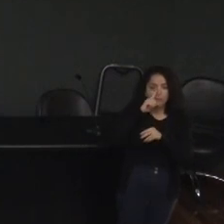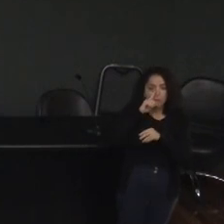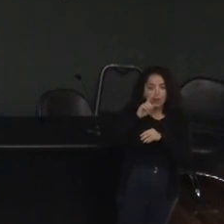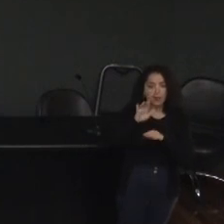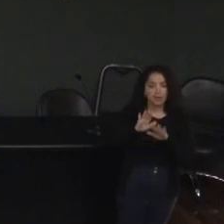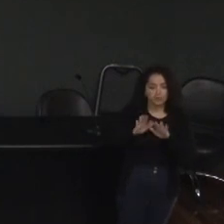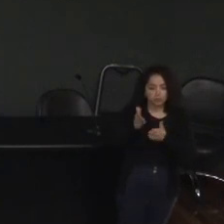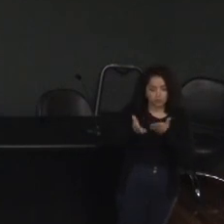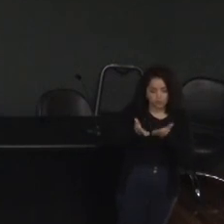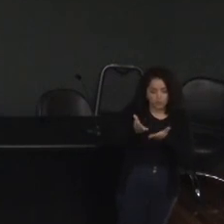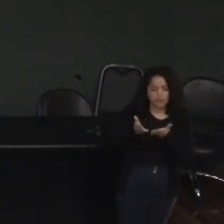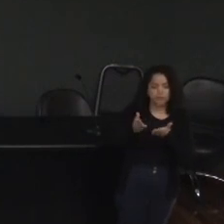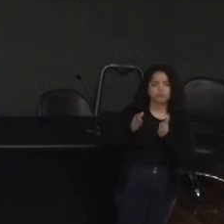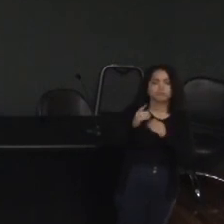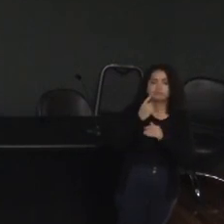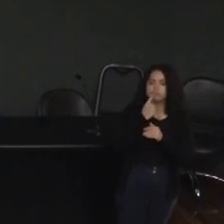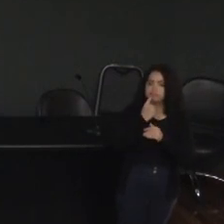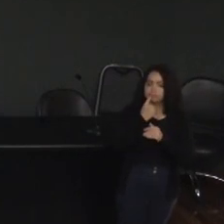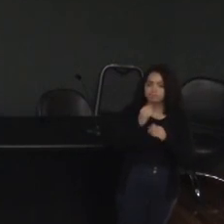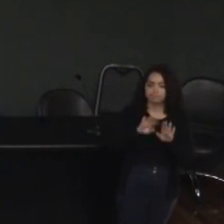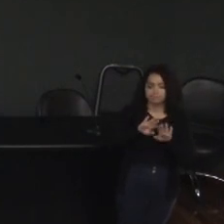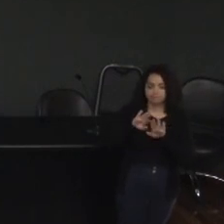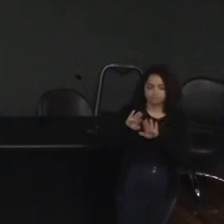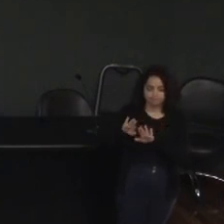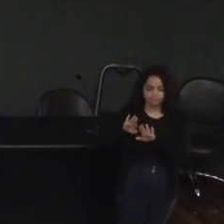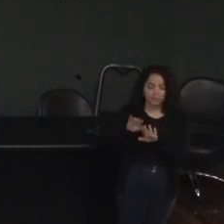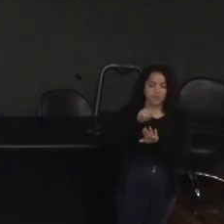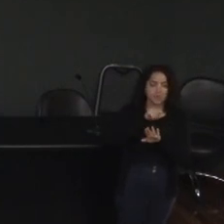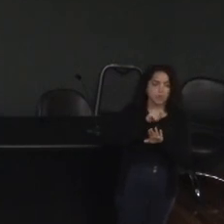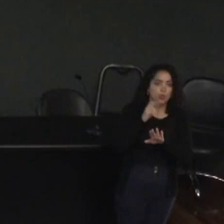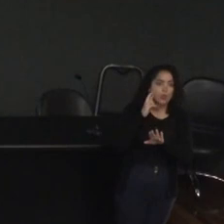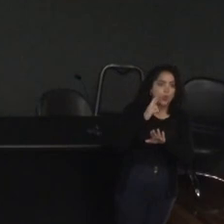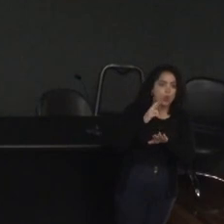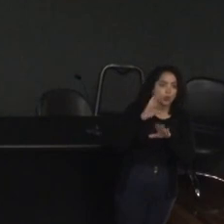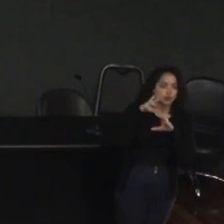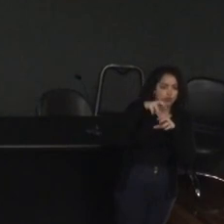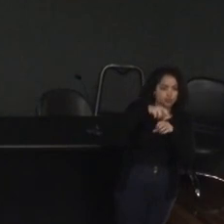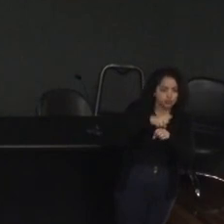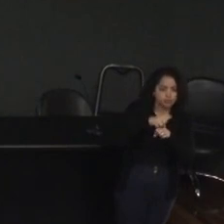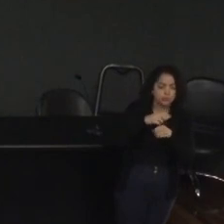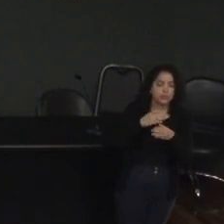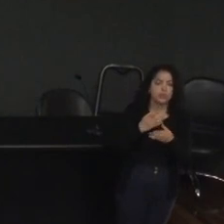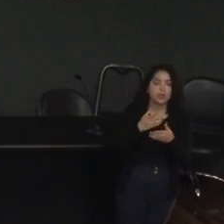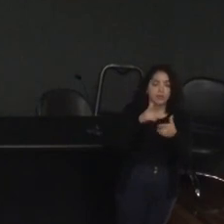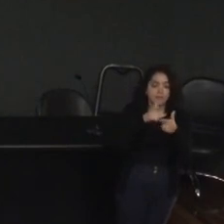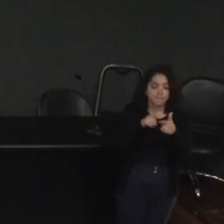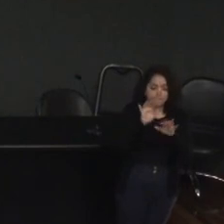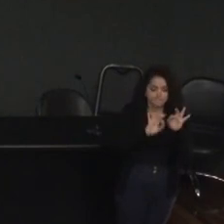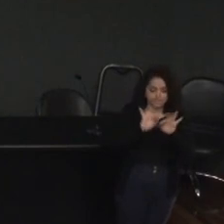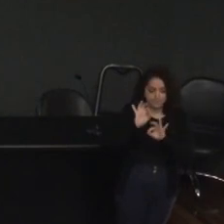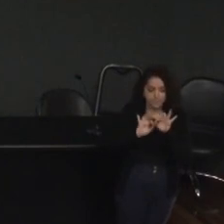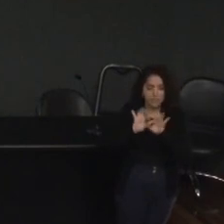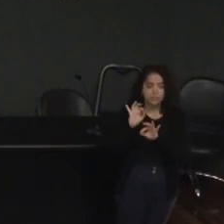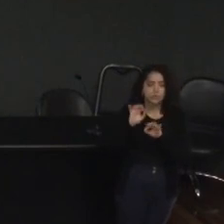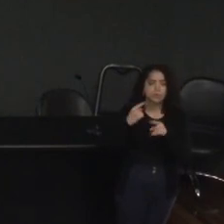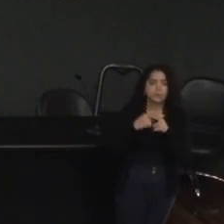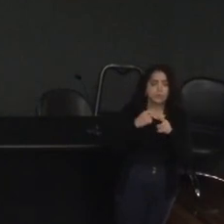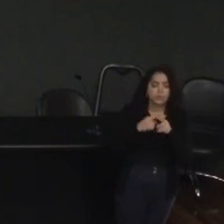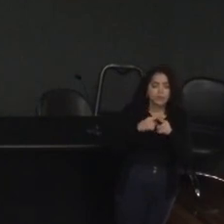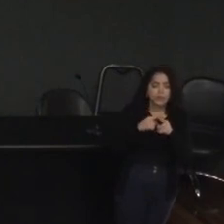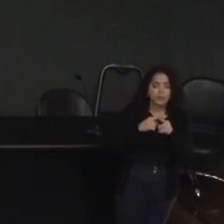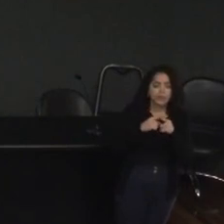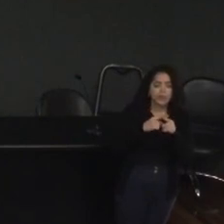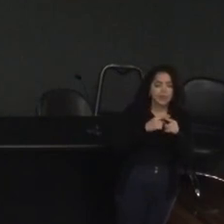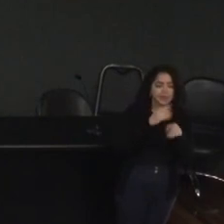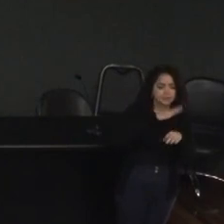tudo isso tá aqui no vermelho e depois no roxo ali planos de ação né ah perante Por que que você tem essa parte aqui